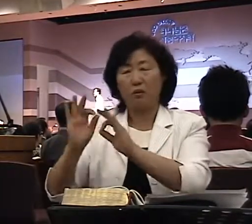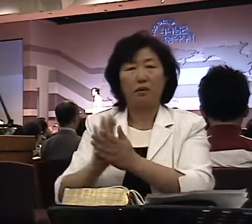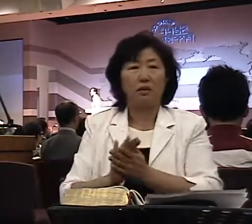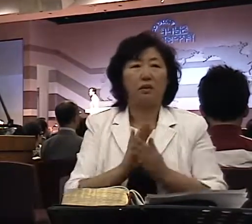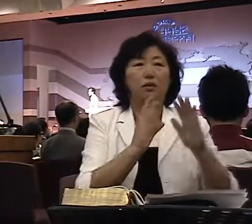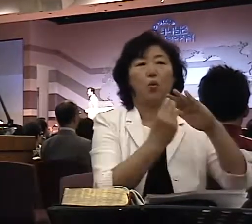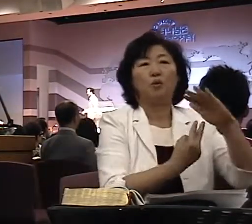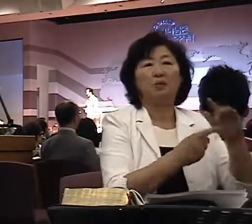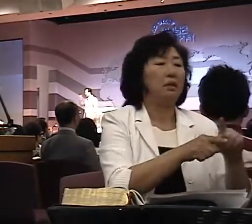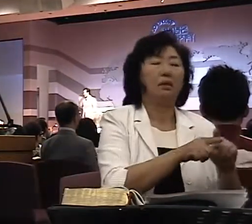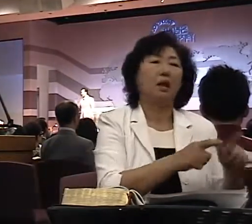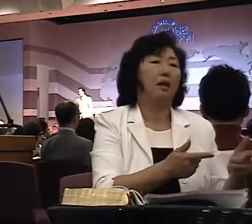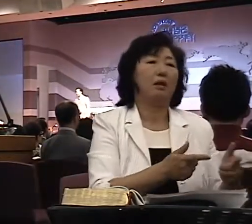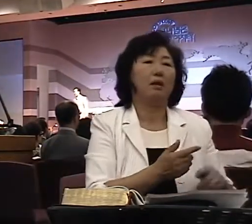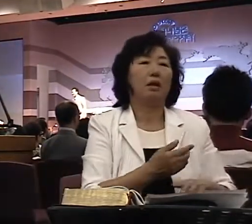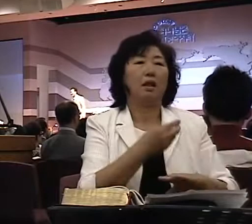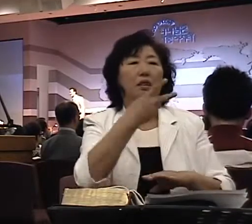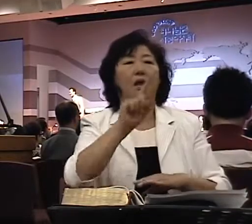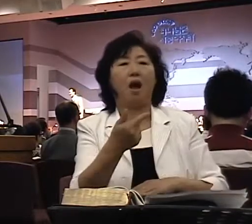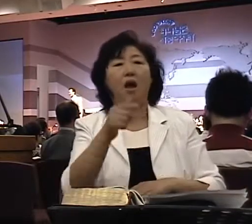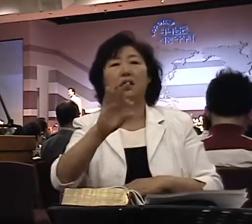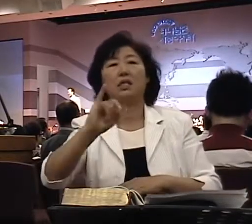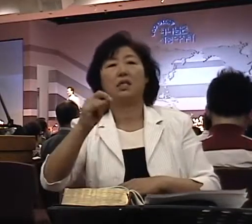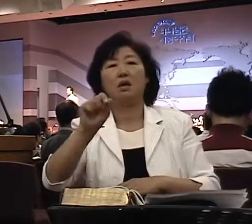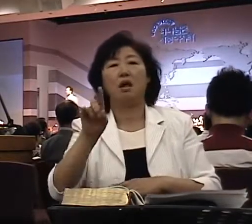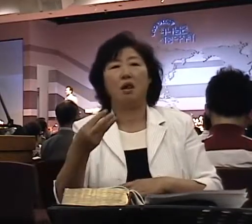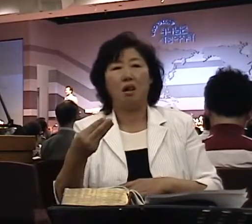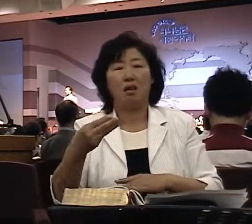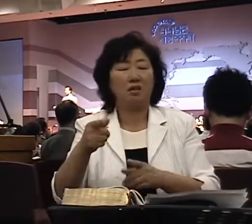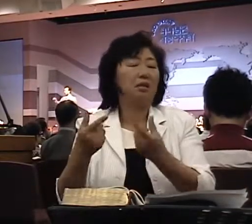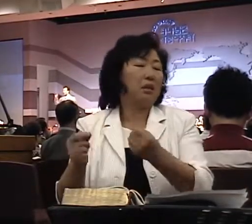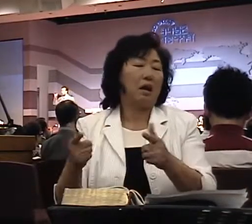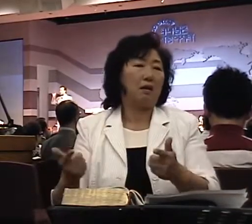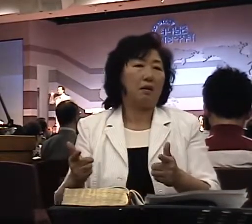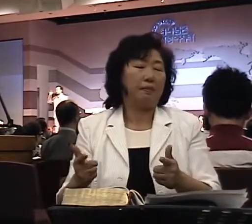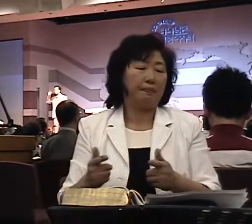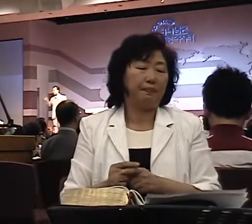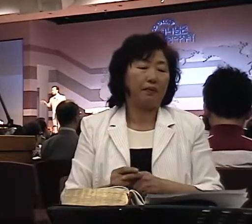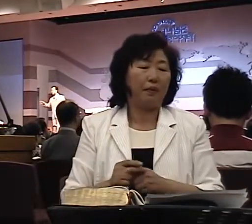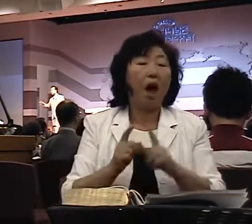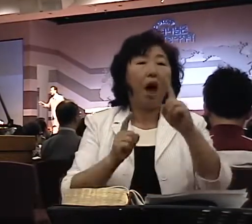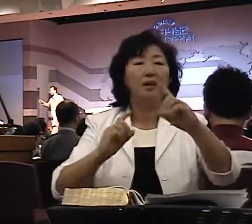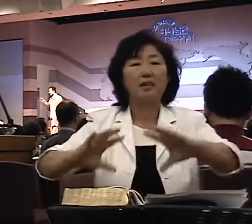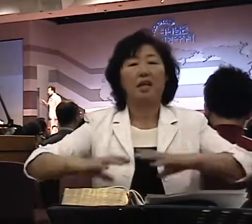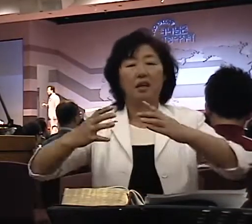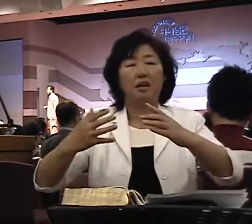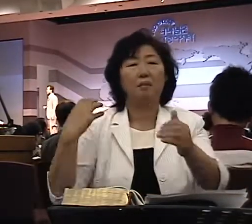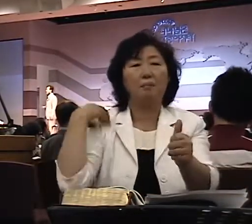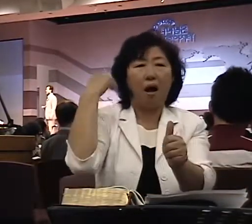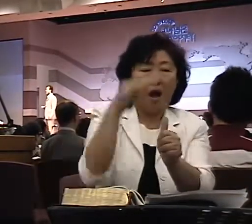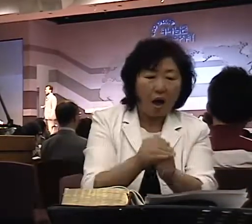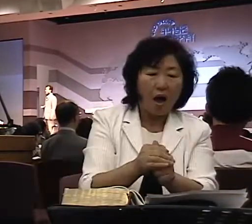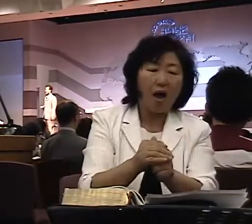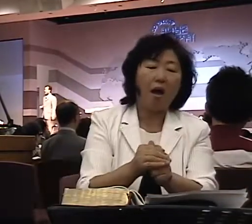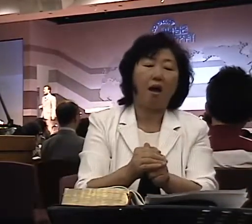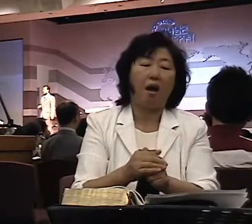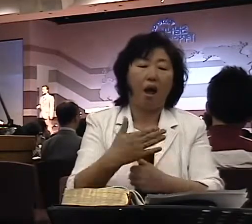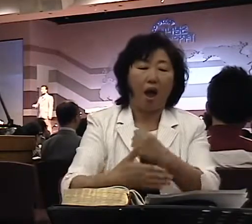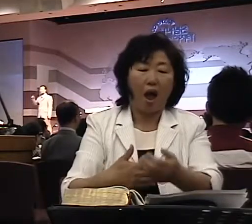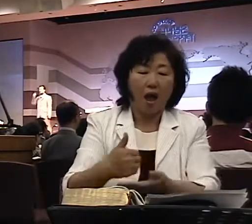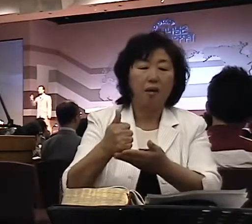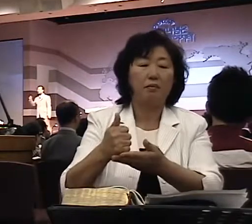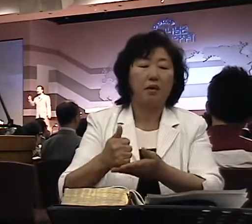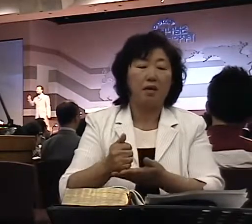않았습니다. 다니엘도 그러지 않았습니다. 다니엘 역시 하나님께서 한 세대를 맡겨서 사용받은